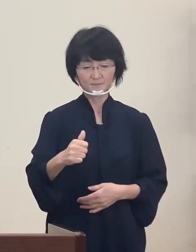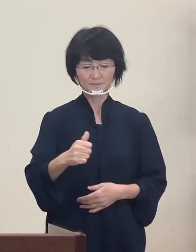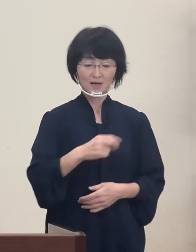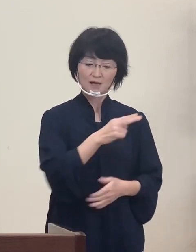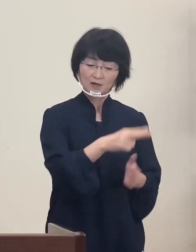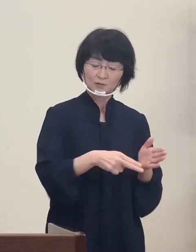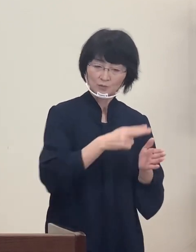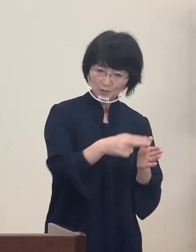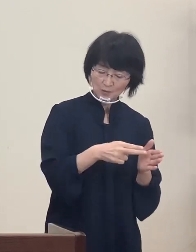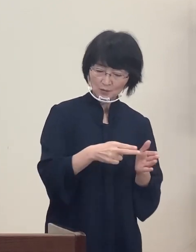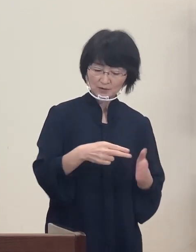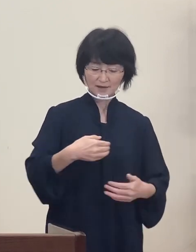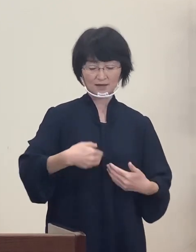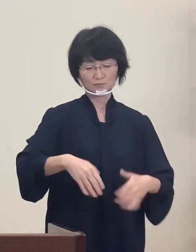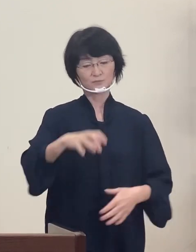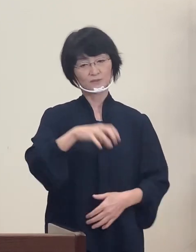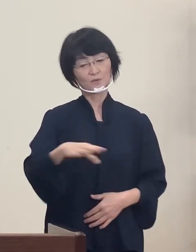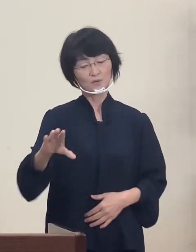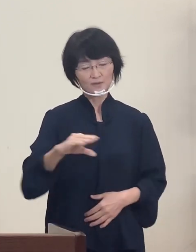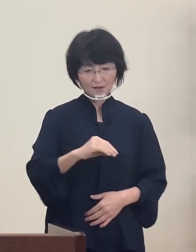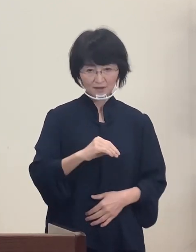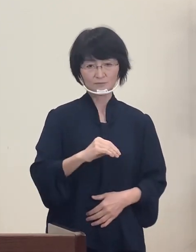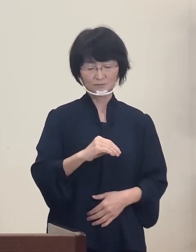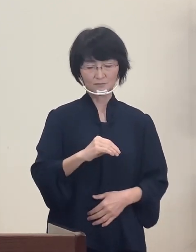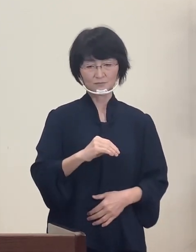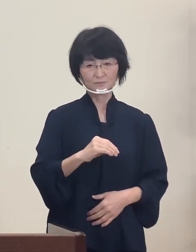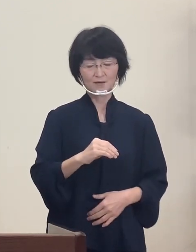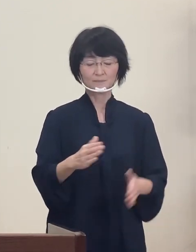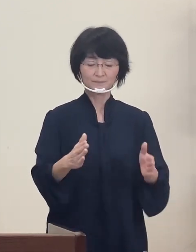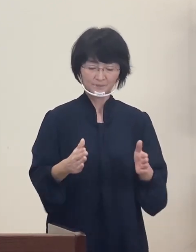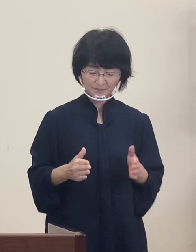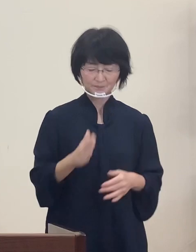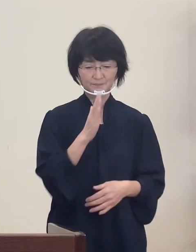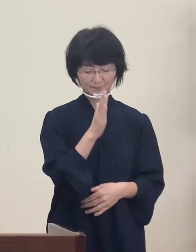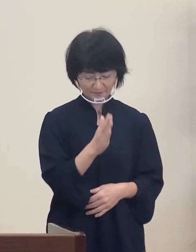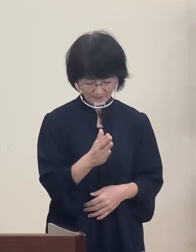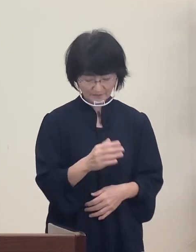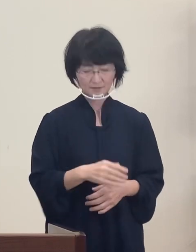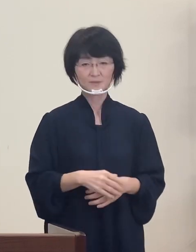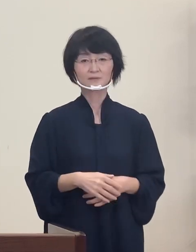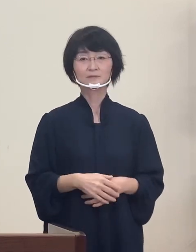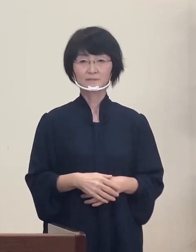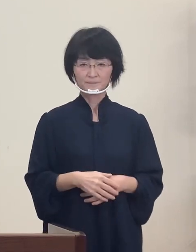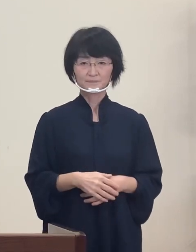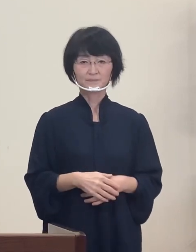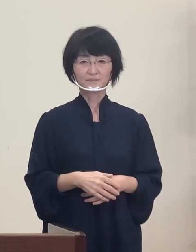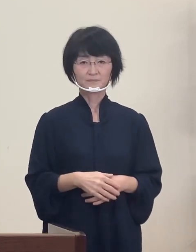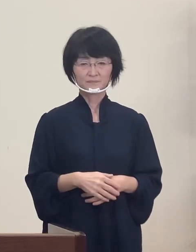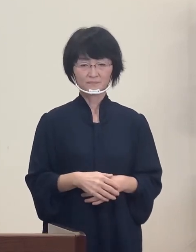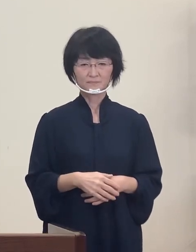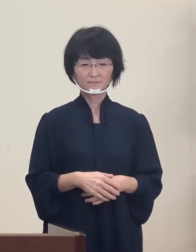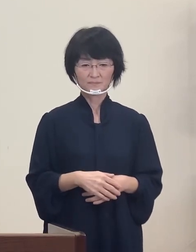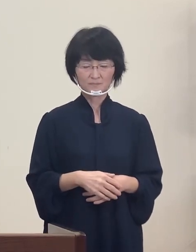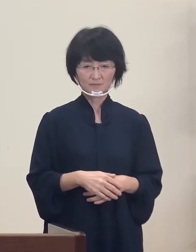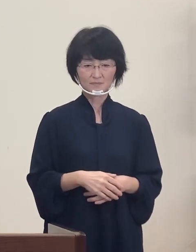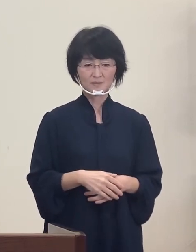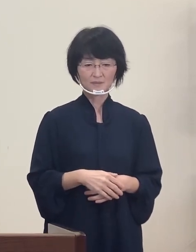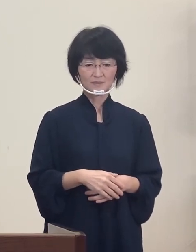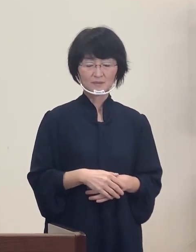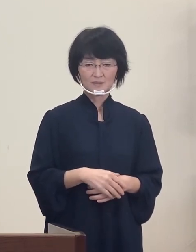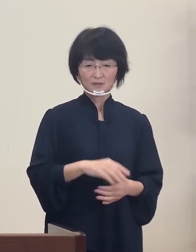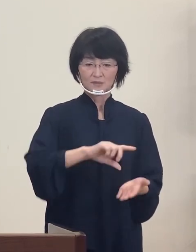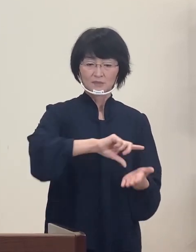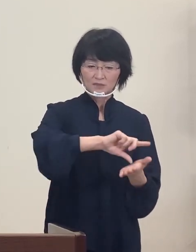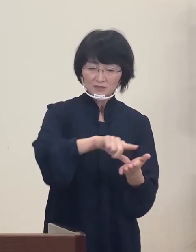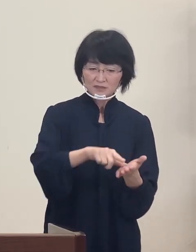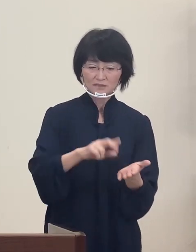や帰省東の宮の往来はお控えくださるようお願いいたしますぜひどの地域が指定されて